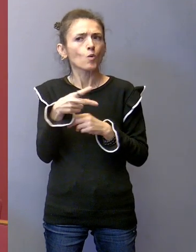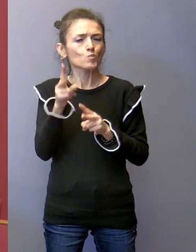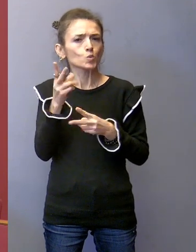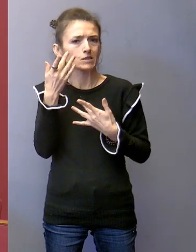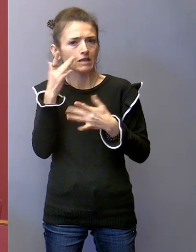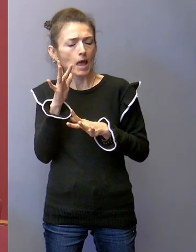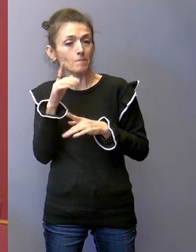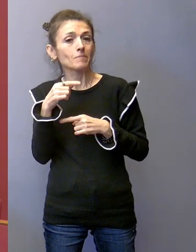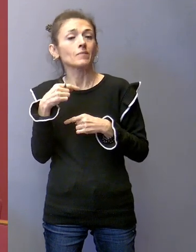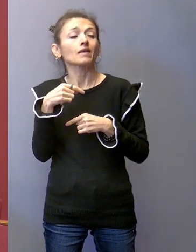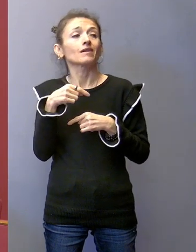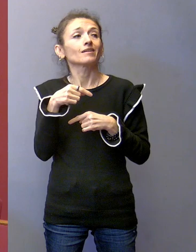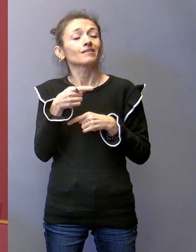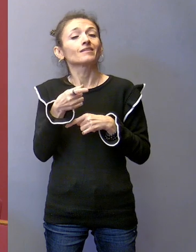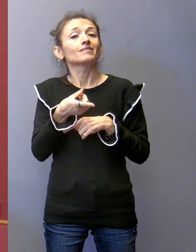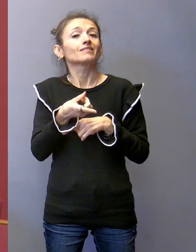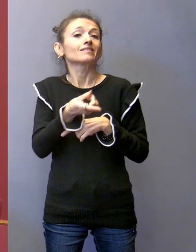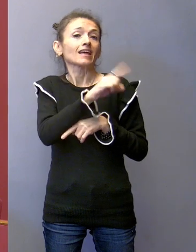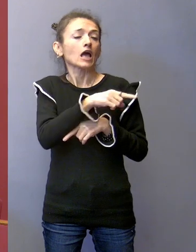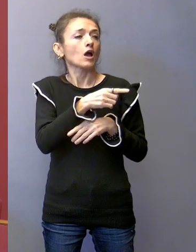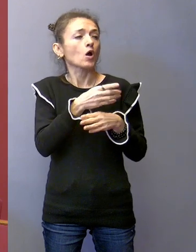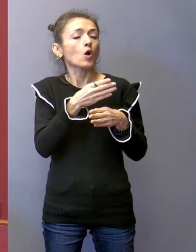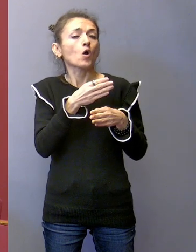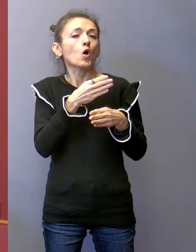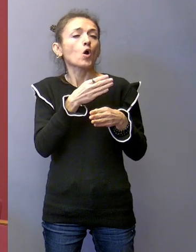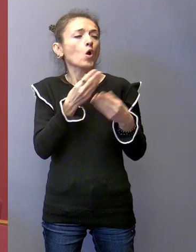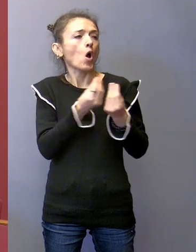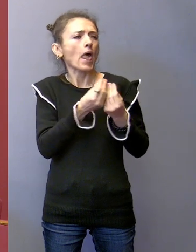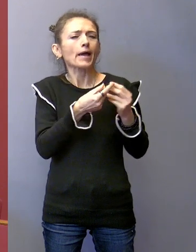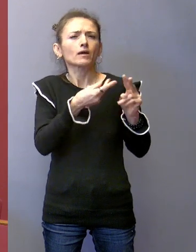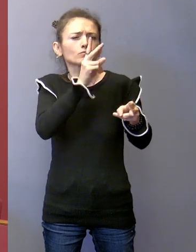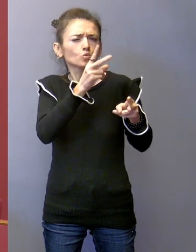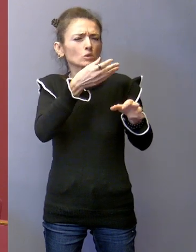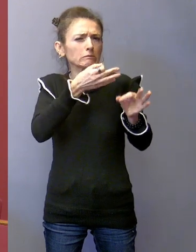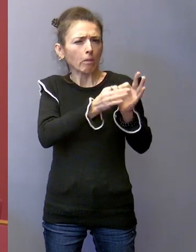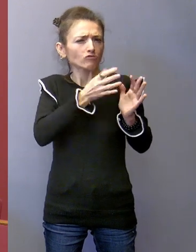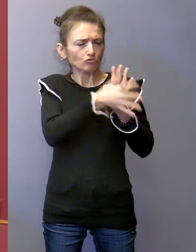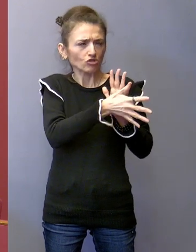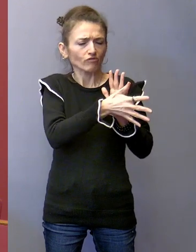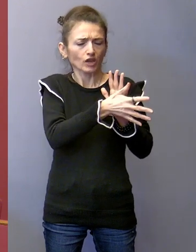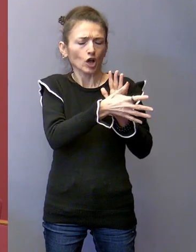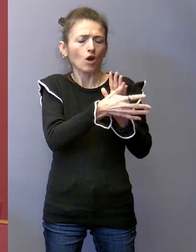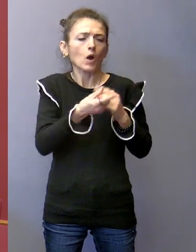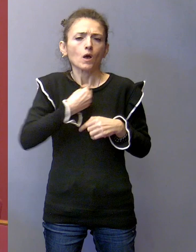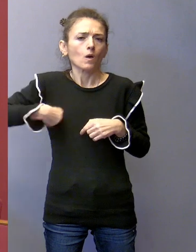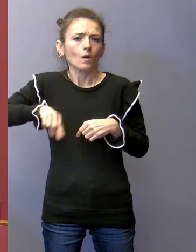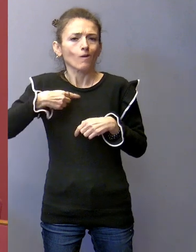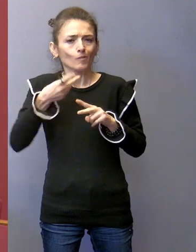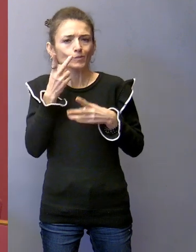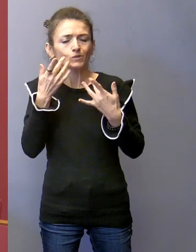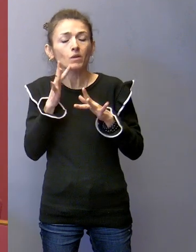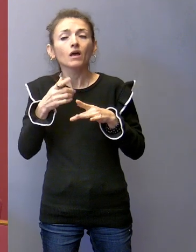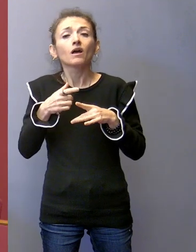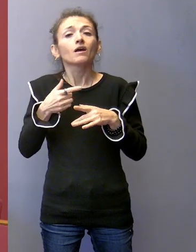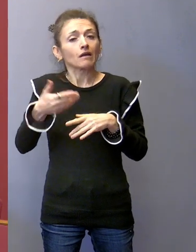rispetto a quello che illustreranno i colleghi che sono stati più puntuali di noi nel senso che probabilmente anche io sede di